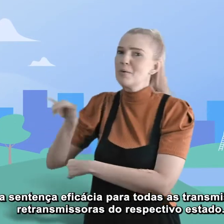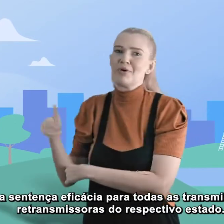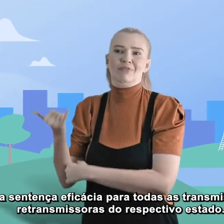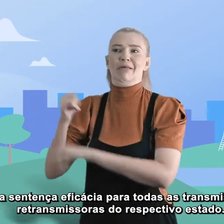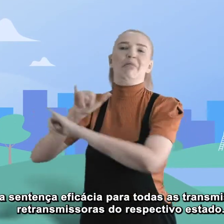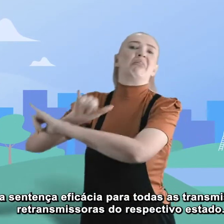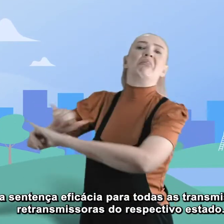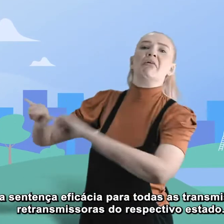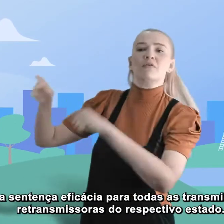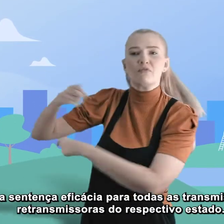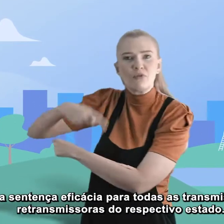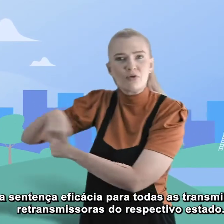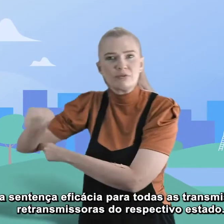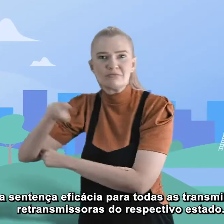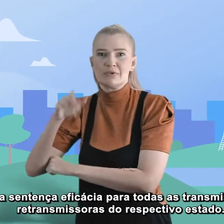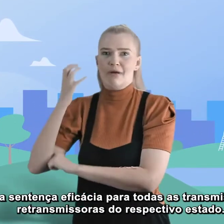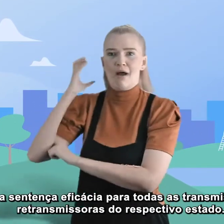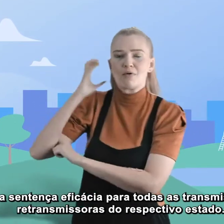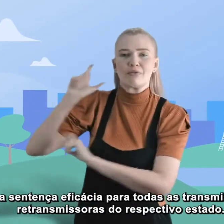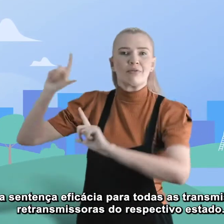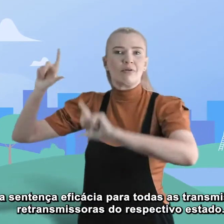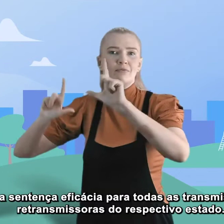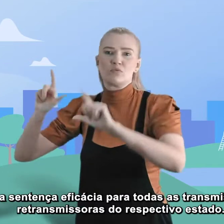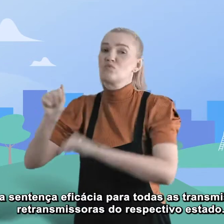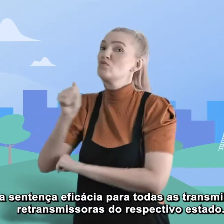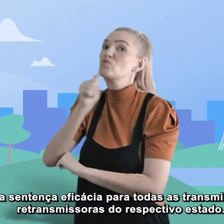ou retransmissoras do respectivo estado.